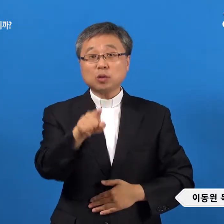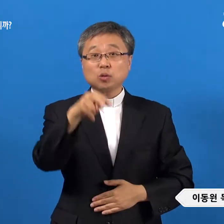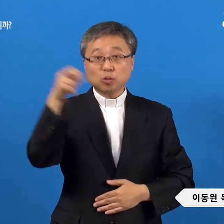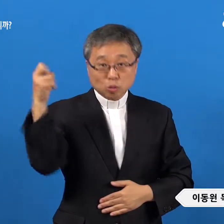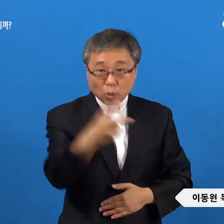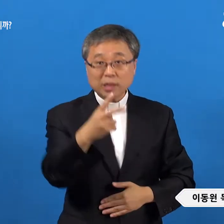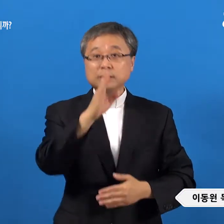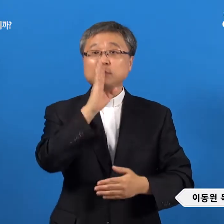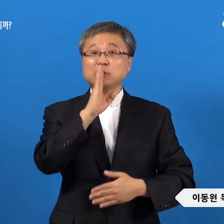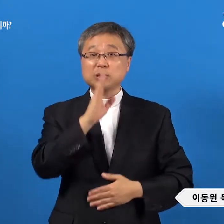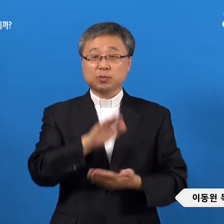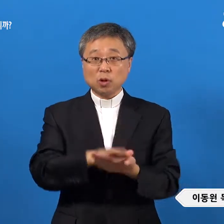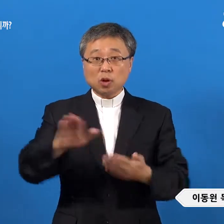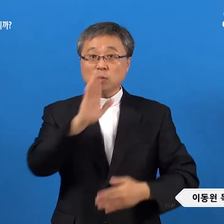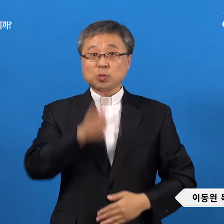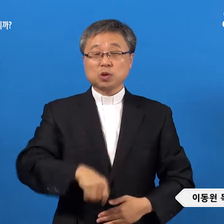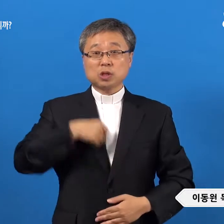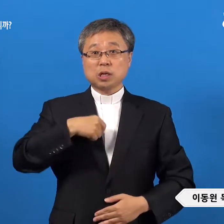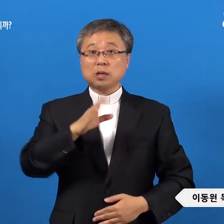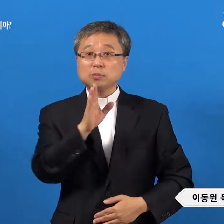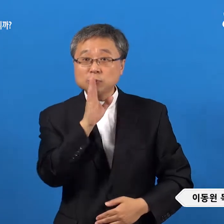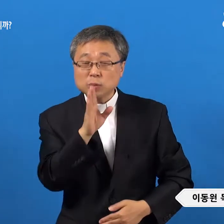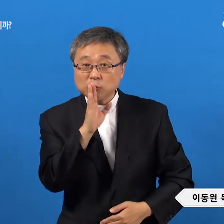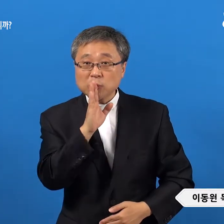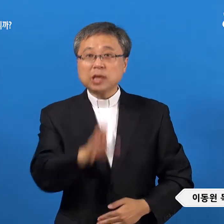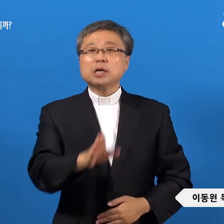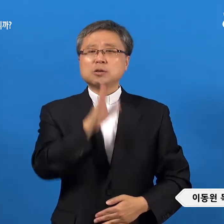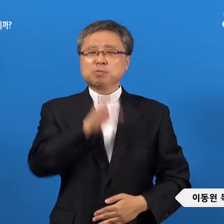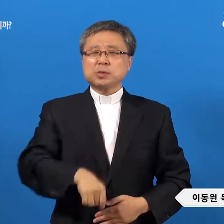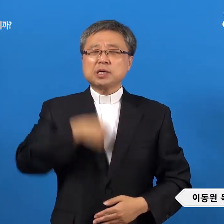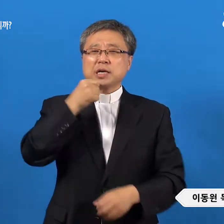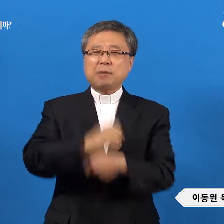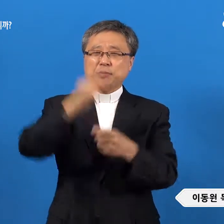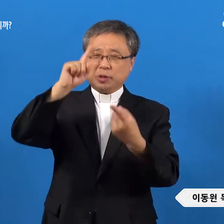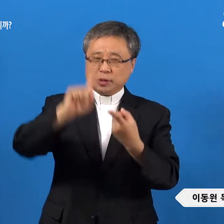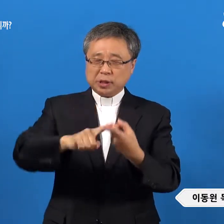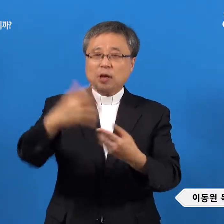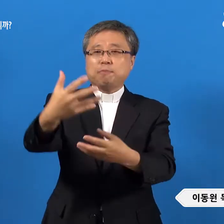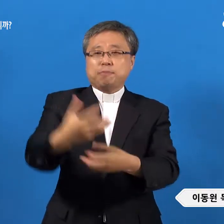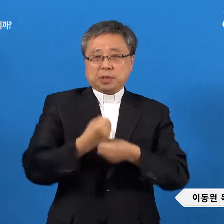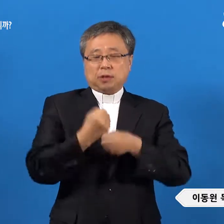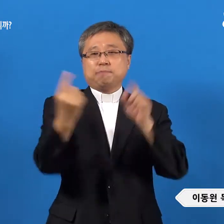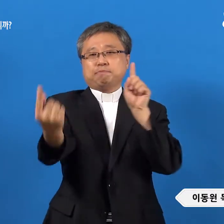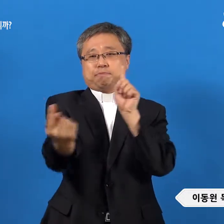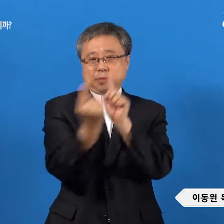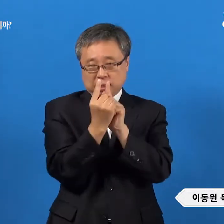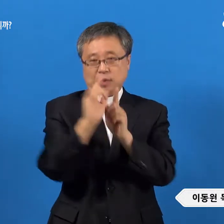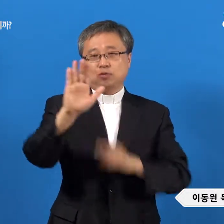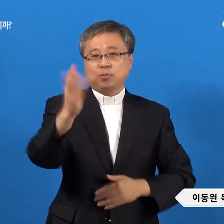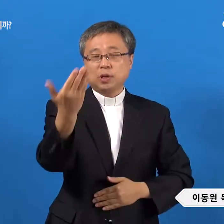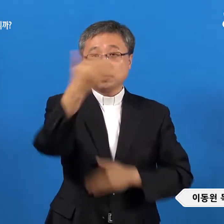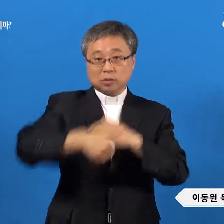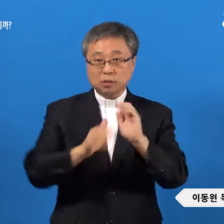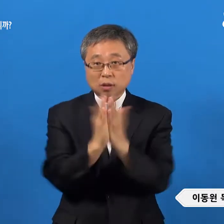사실입니다. 우리는 정직한 사실을 정직함 그대로 직면해야 합니다. 또 성경도 그렇게 가르치고